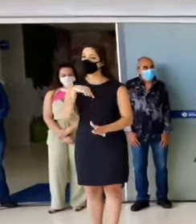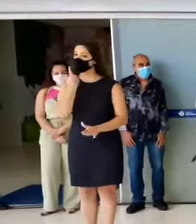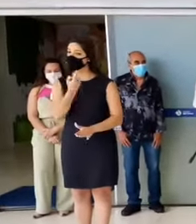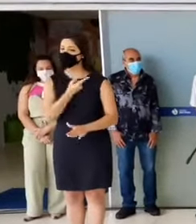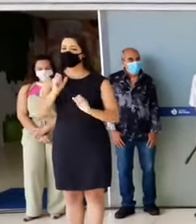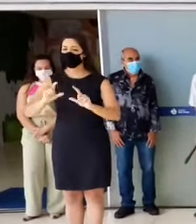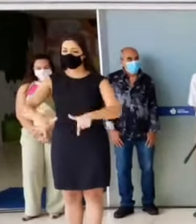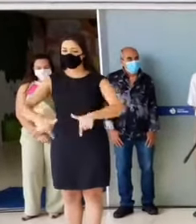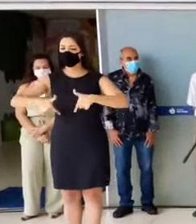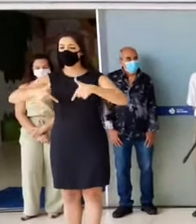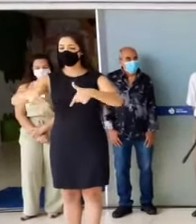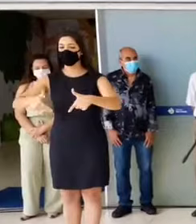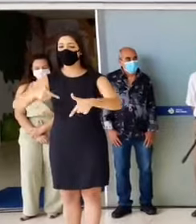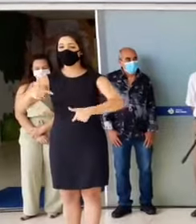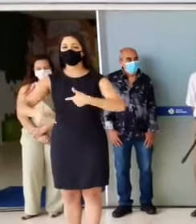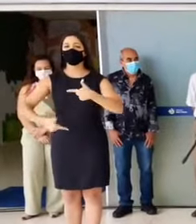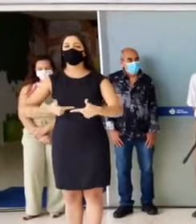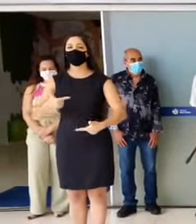vamos enfrentar.